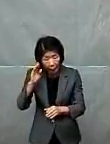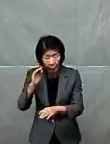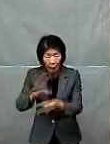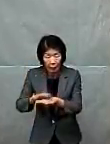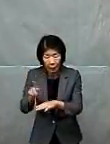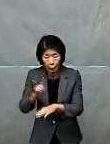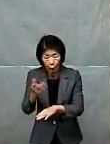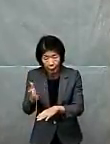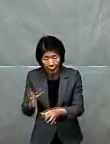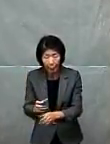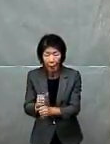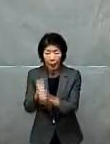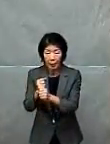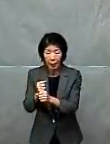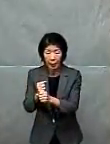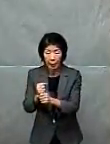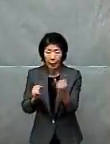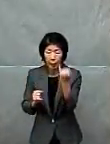ね、